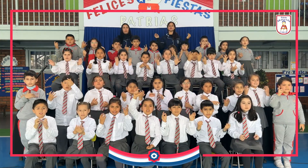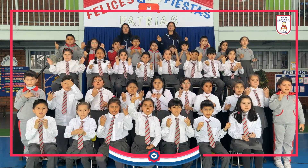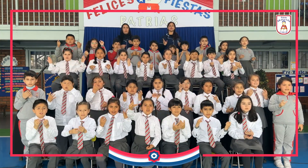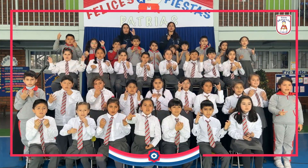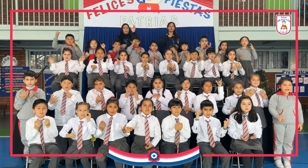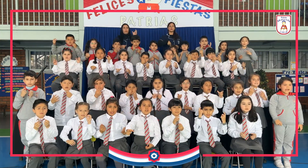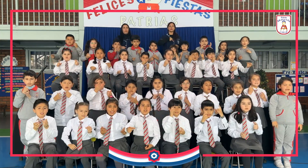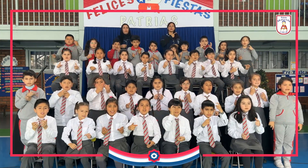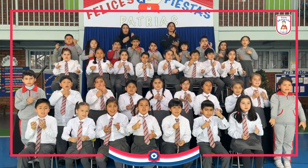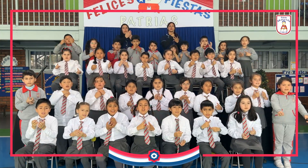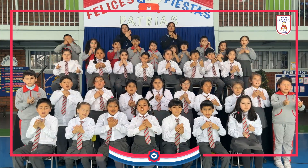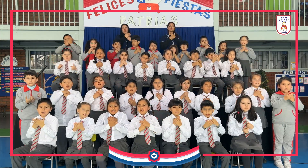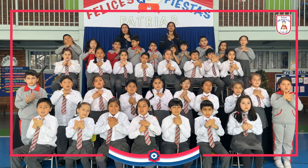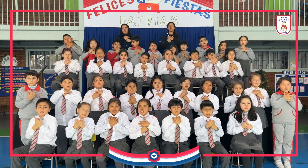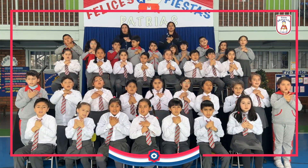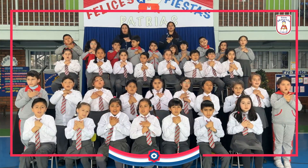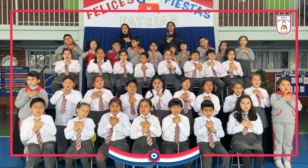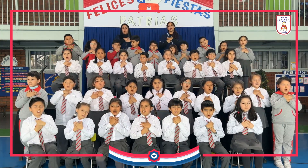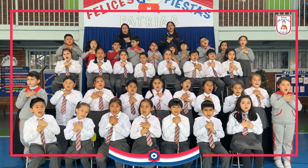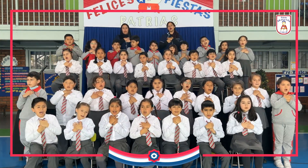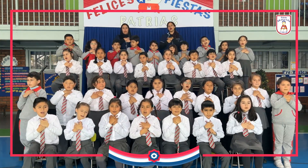El hombre que yo amo.